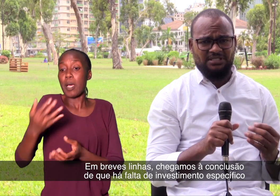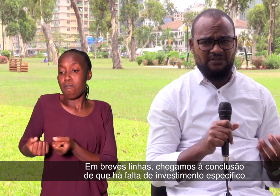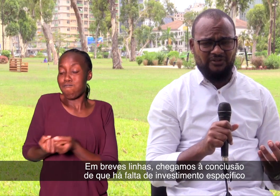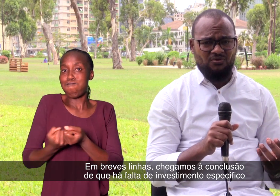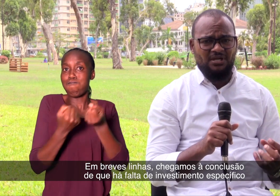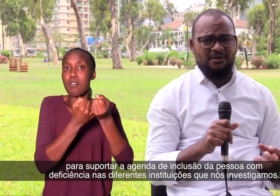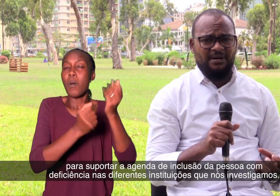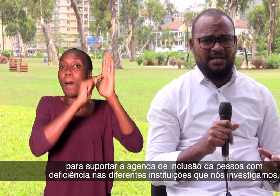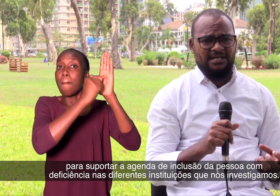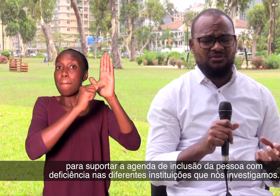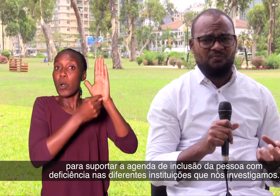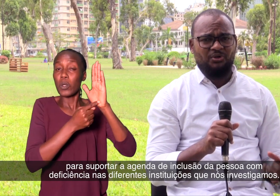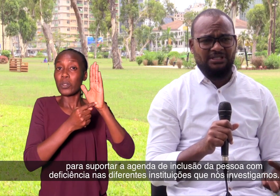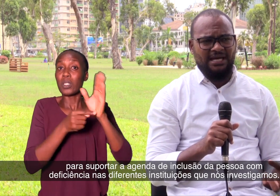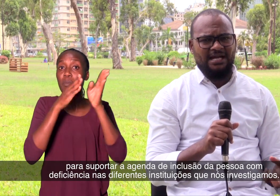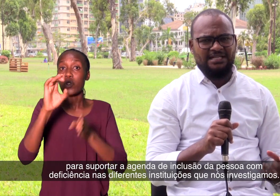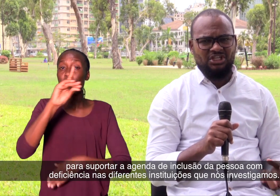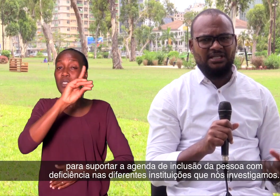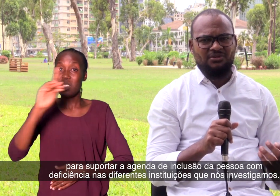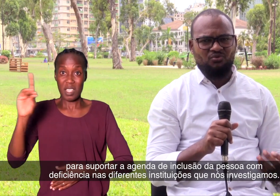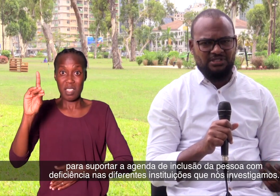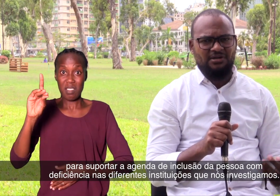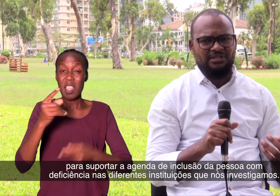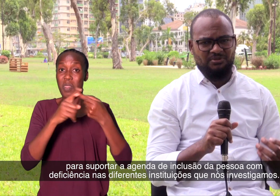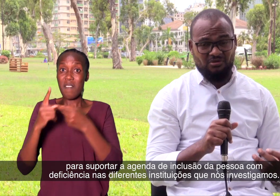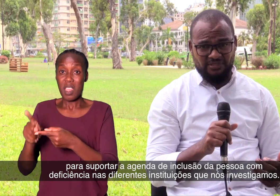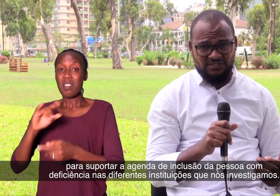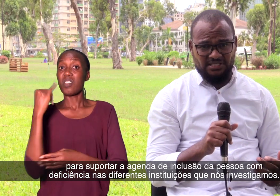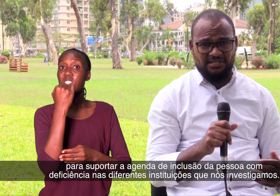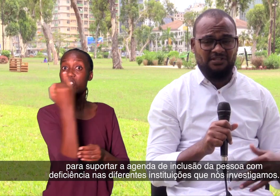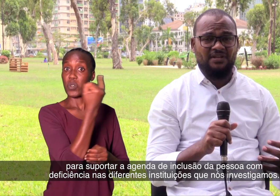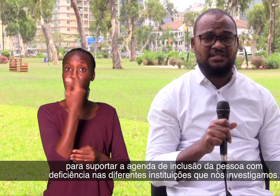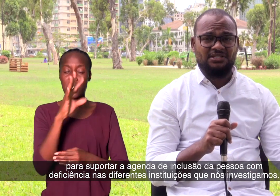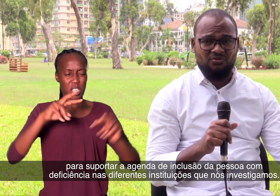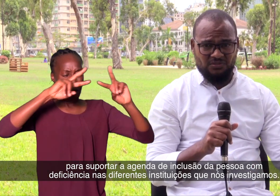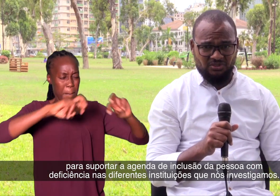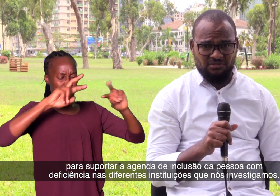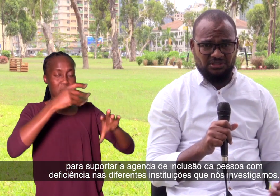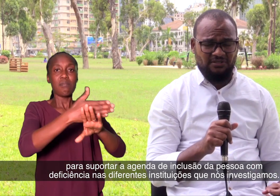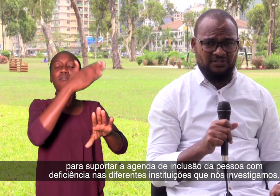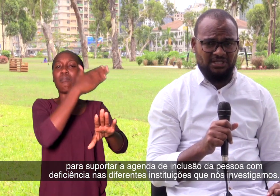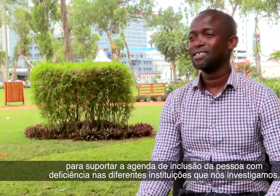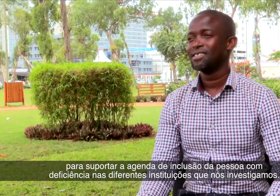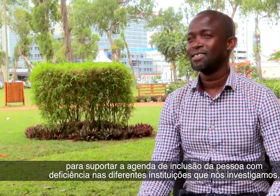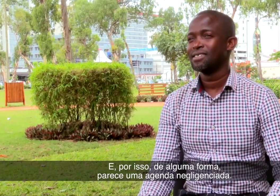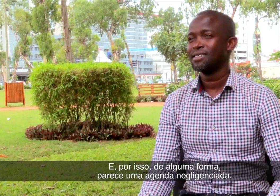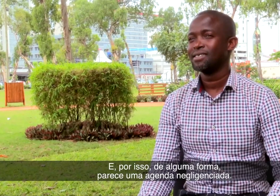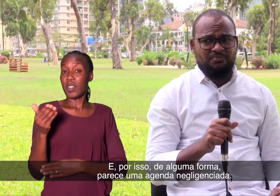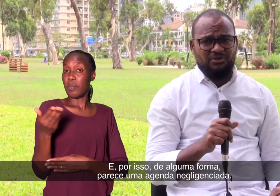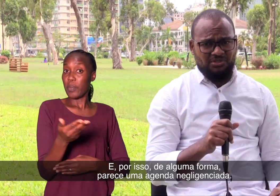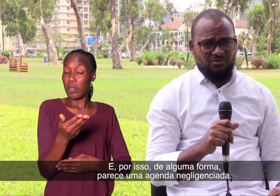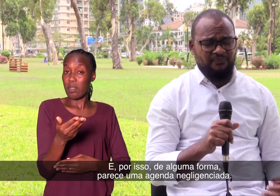específico para suportar a agenda de inclusão da pessoa com deficiência nas diferentes instituições que nós investigamos.